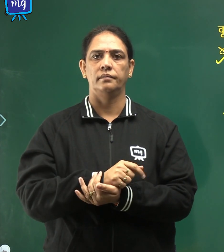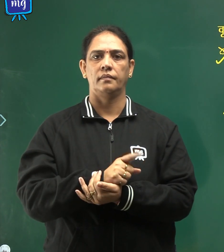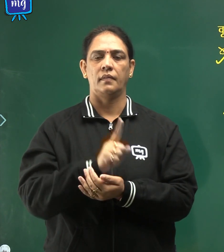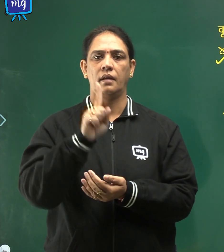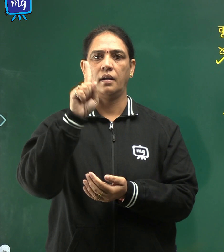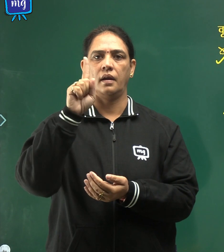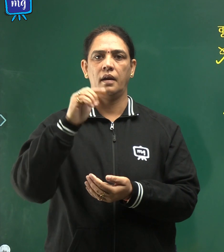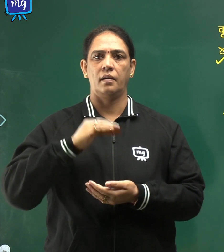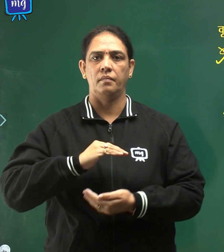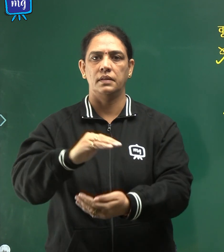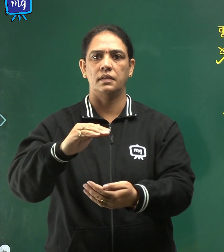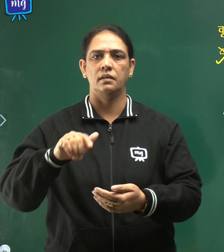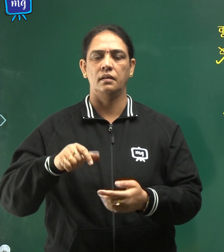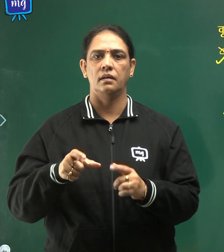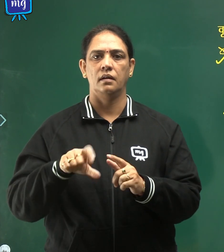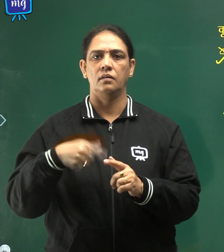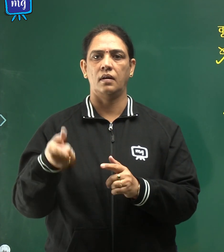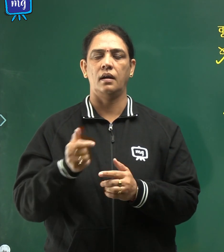एक बच्चे द्वारा